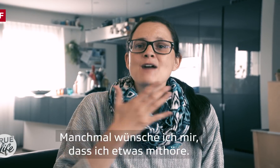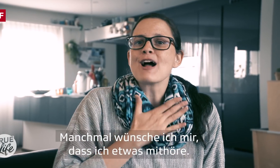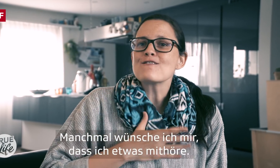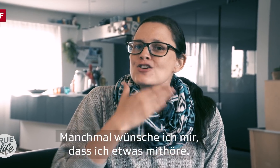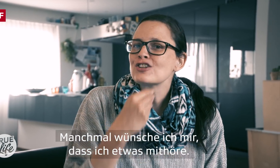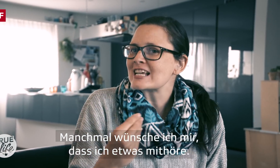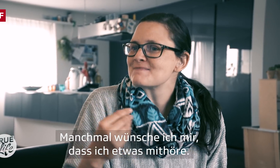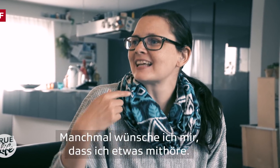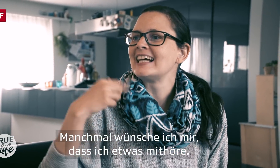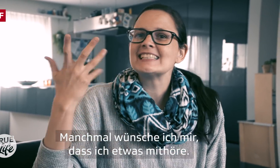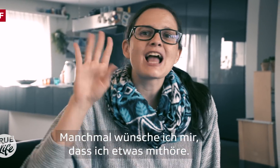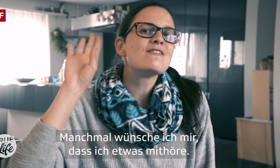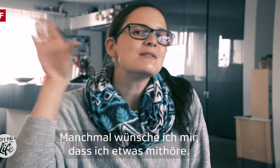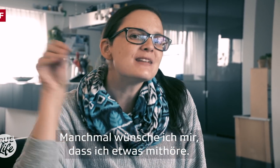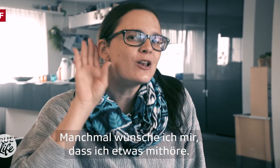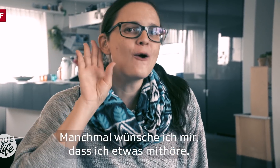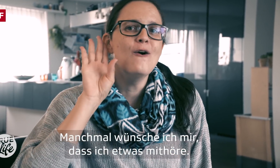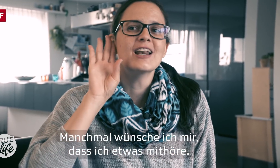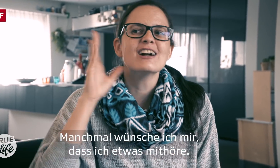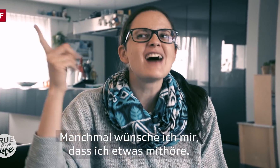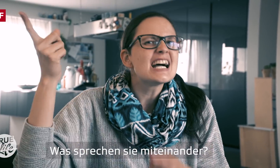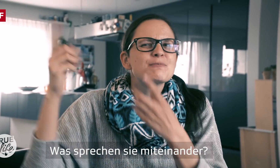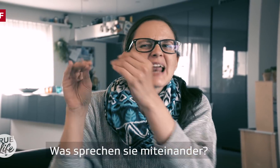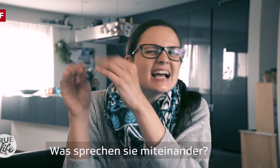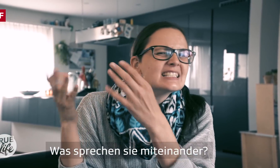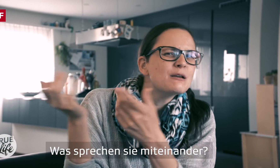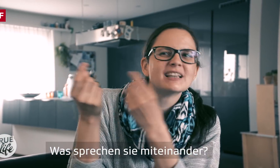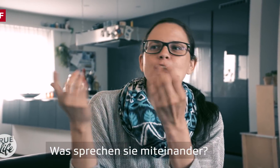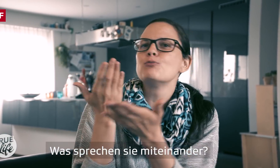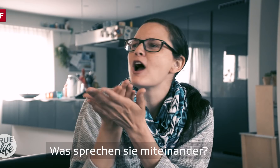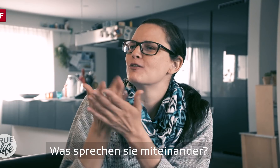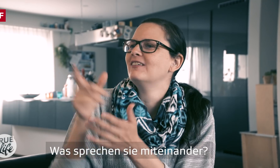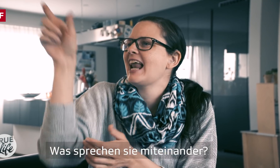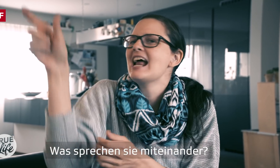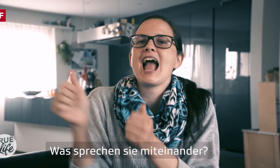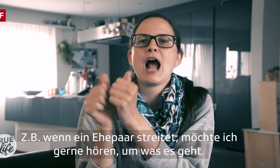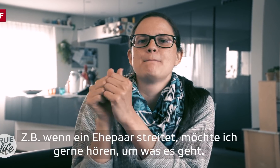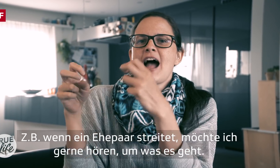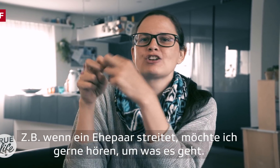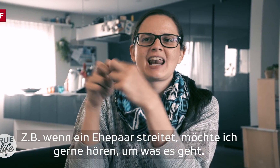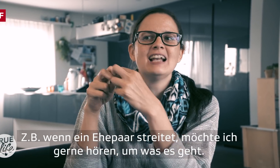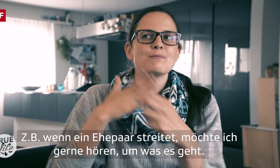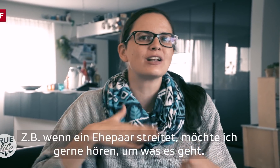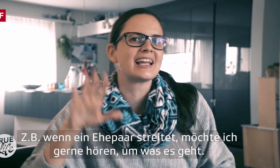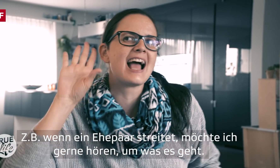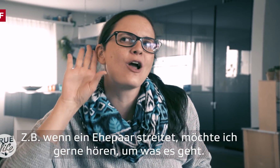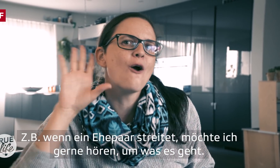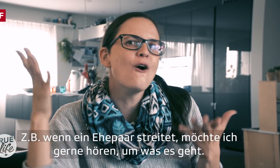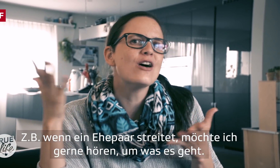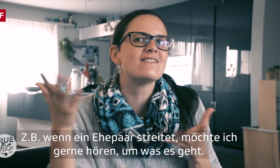Manchmal wünsche ich mir, dass ich das nicht höre. Was sprechen Sie mit einem Pausen, wenn ich ein paar Streit möchte, gerne höre